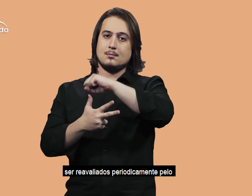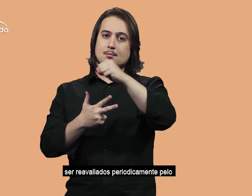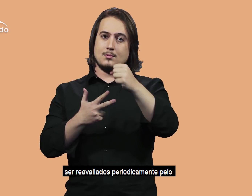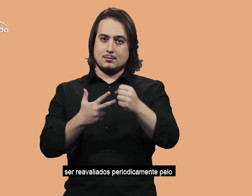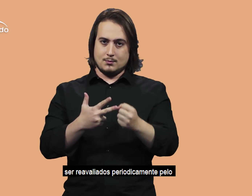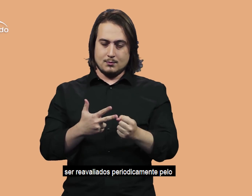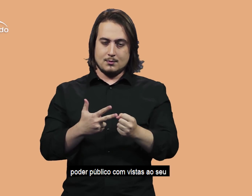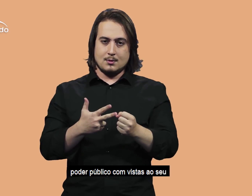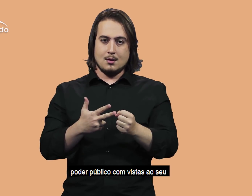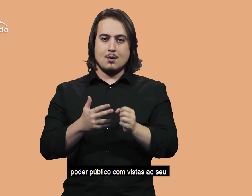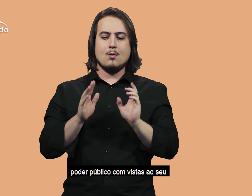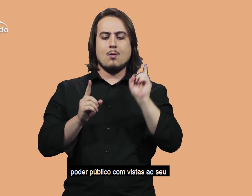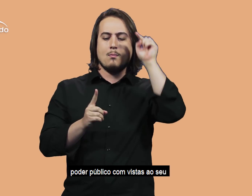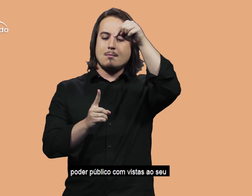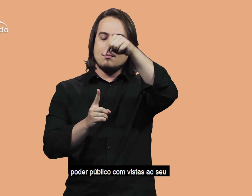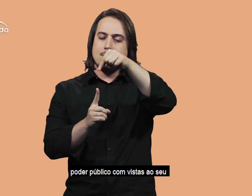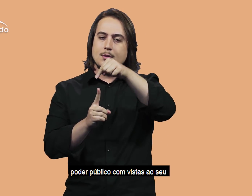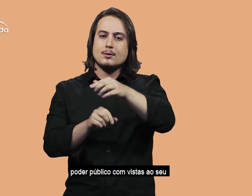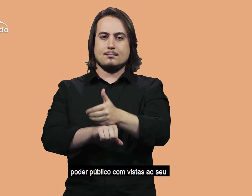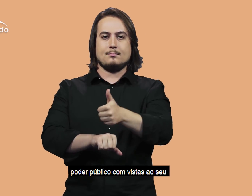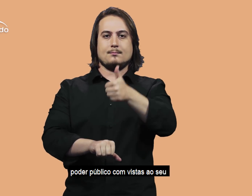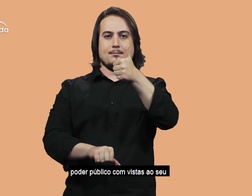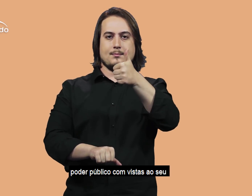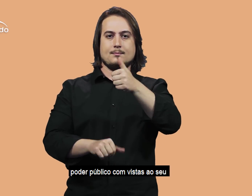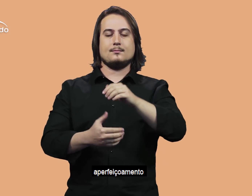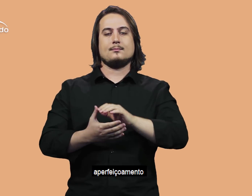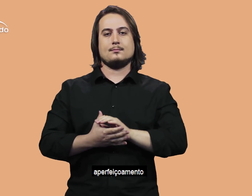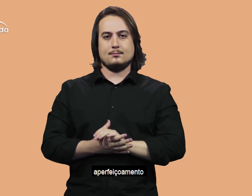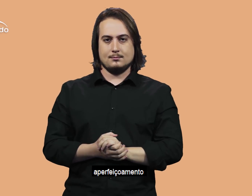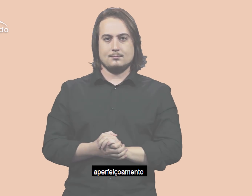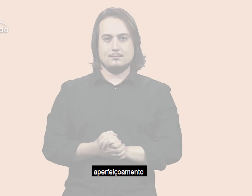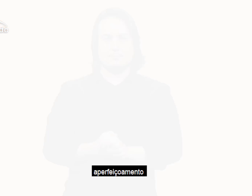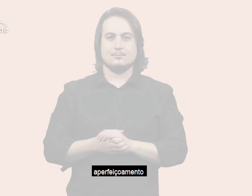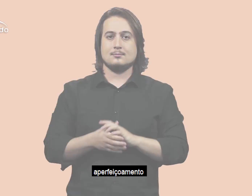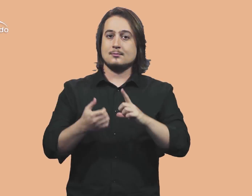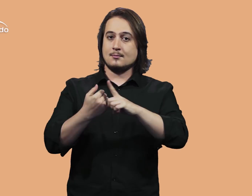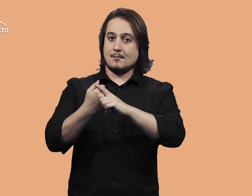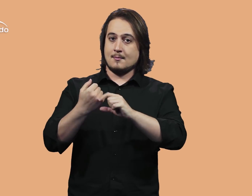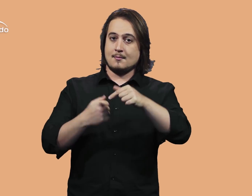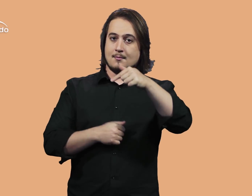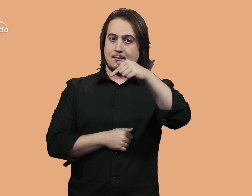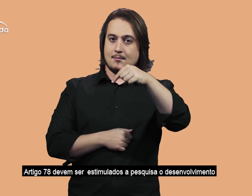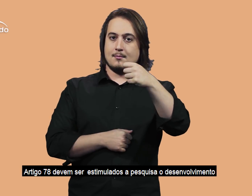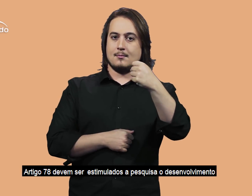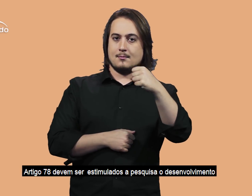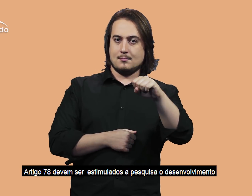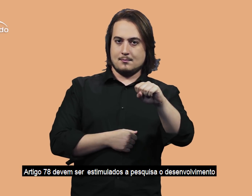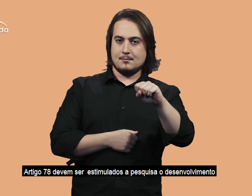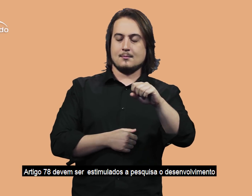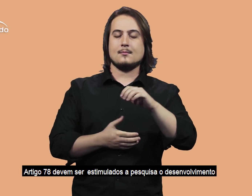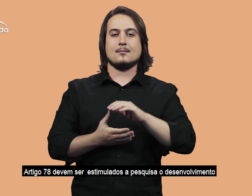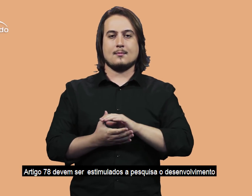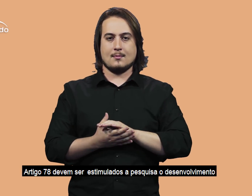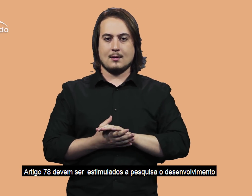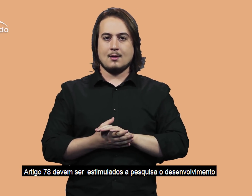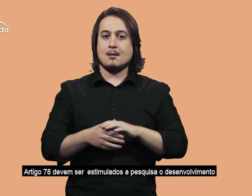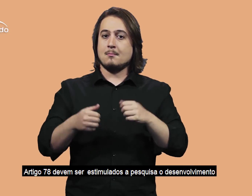poder público com vistas ao seu aperfeiçoamento artigo 78 devem ser